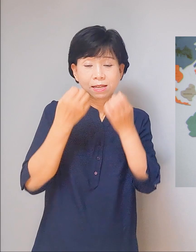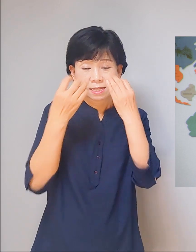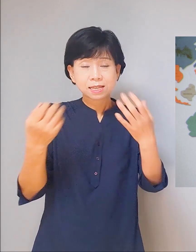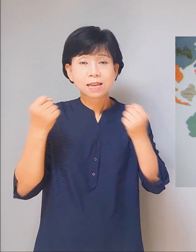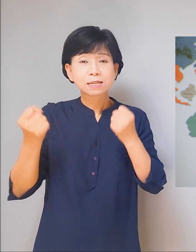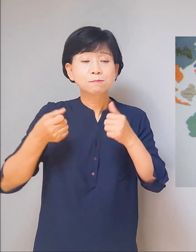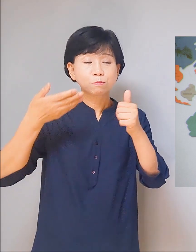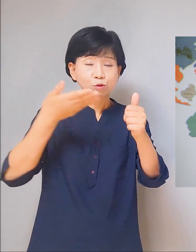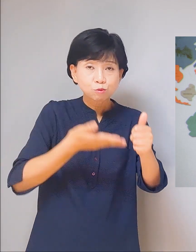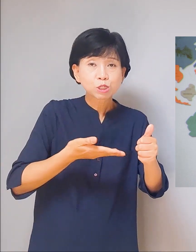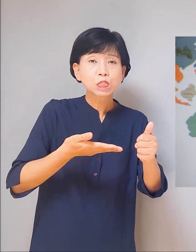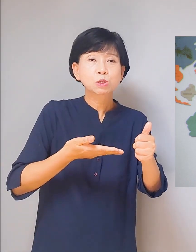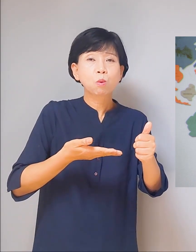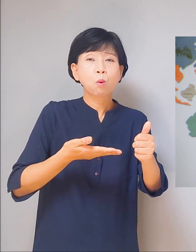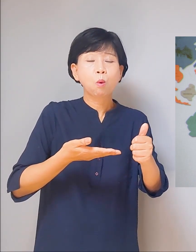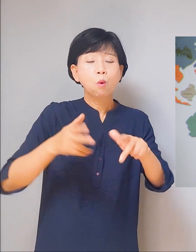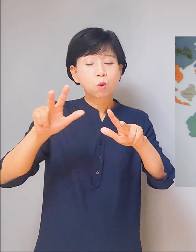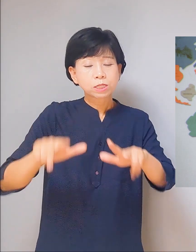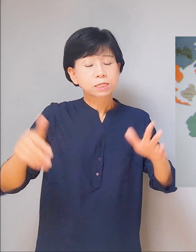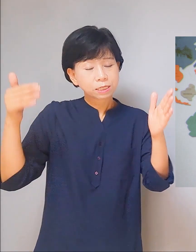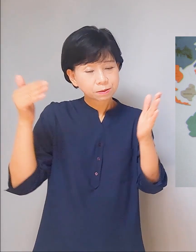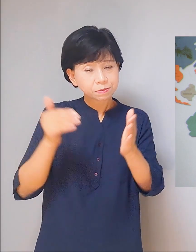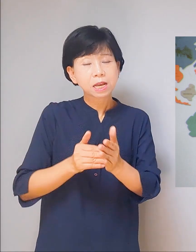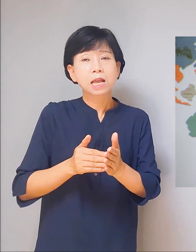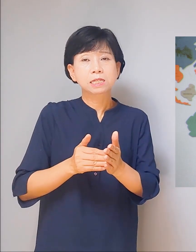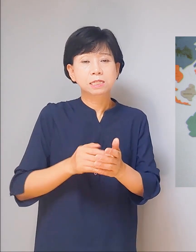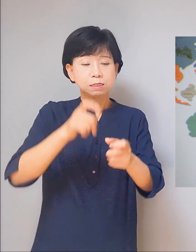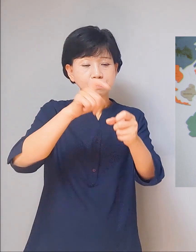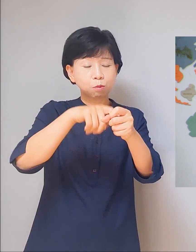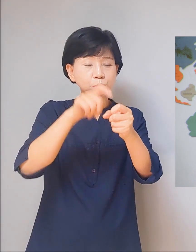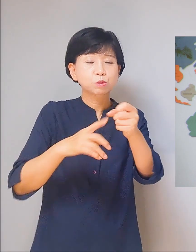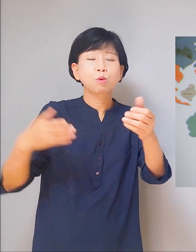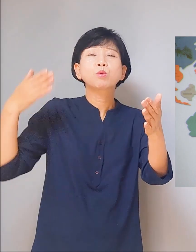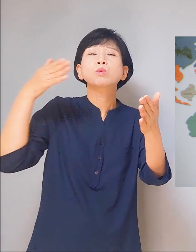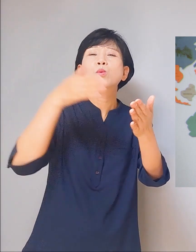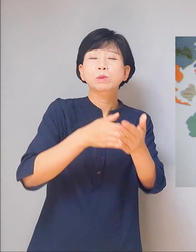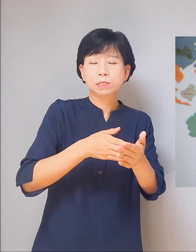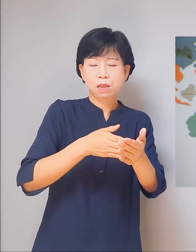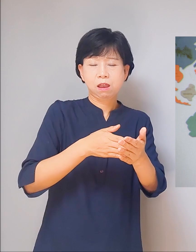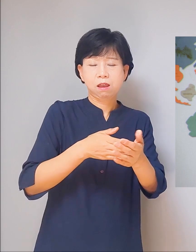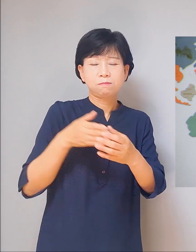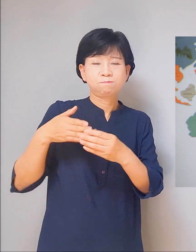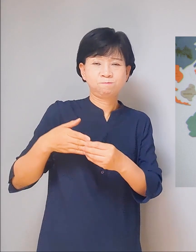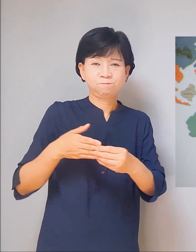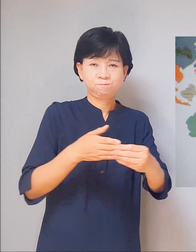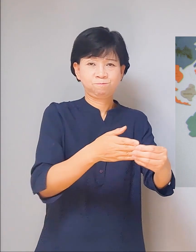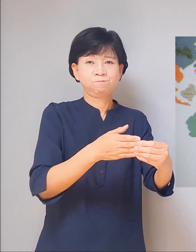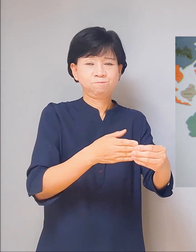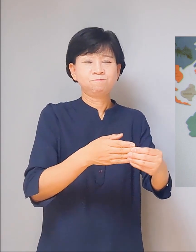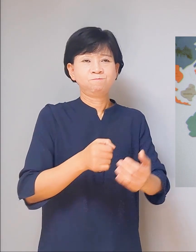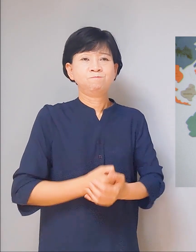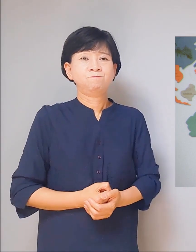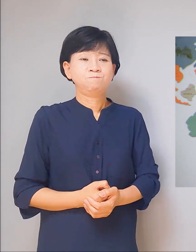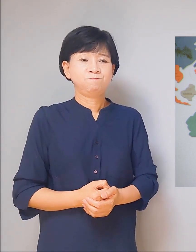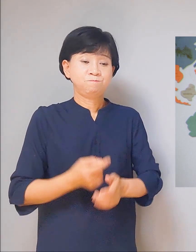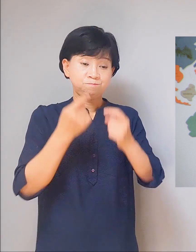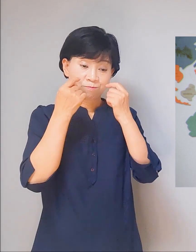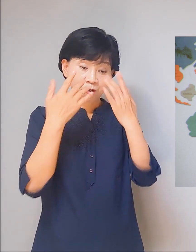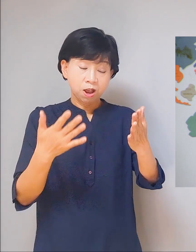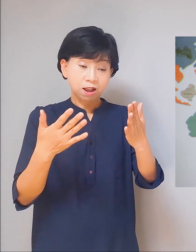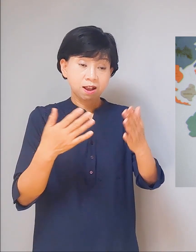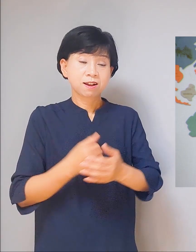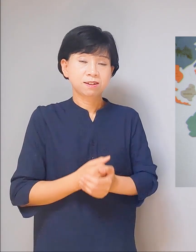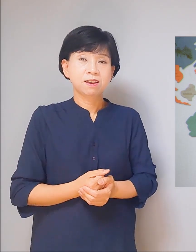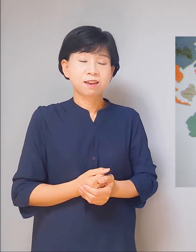넣어 주셔서 여기까지, 하란까지 오게 만들어 주셨습니다. 그런데 정확하게 삼촌이 사는 하란이라는